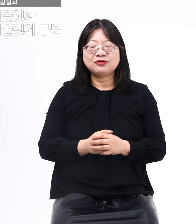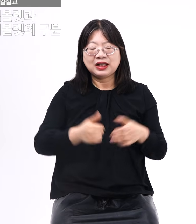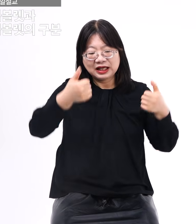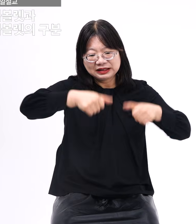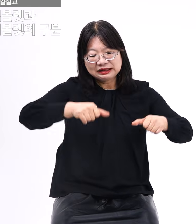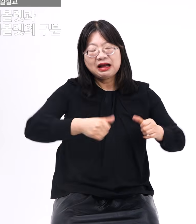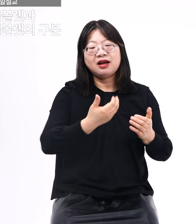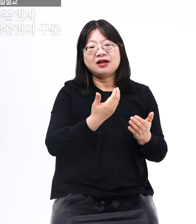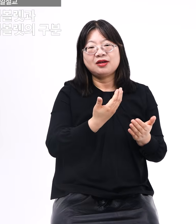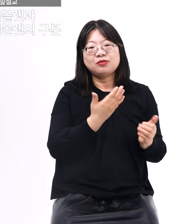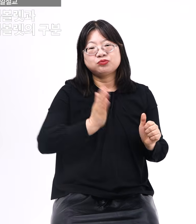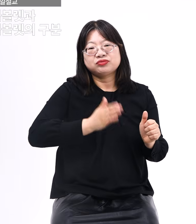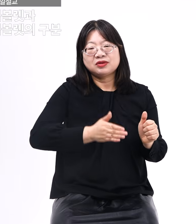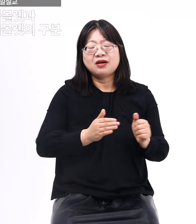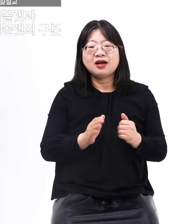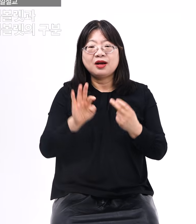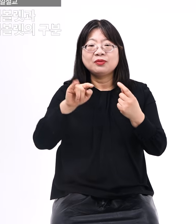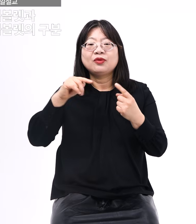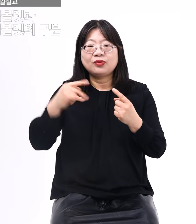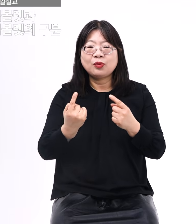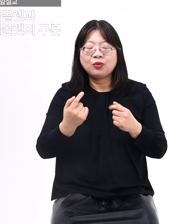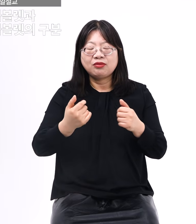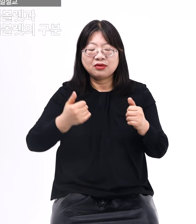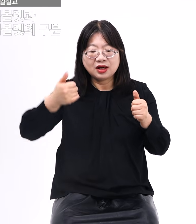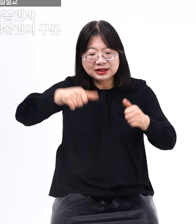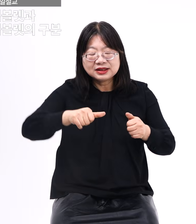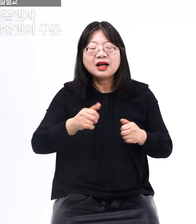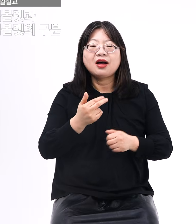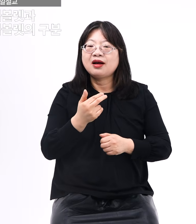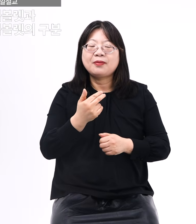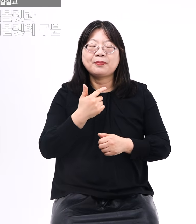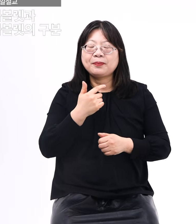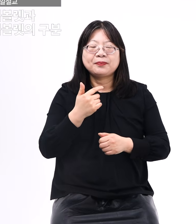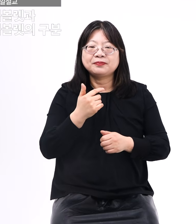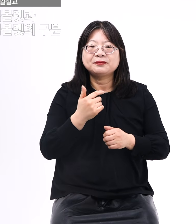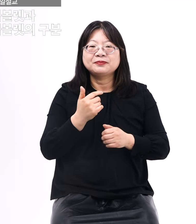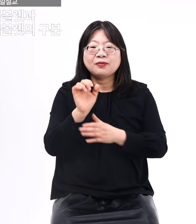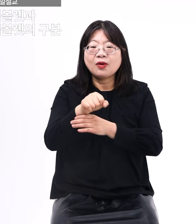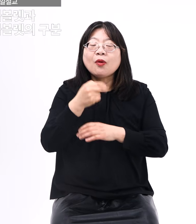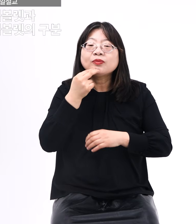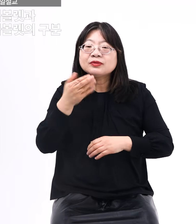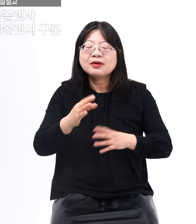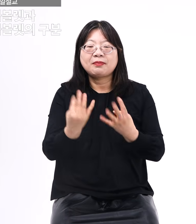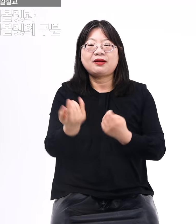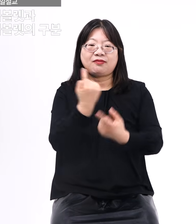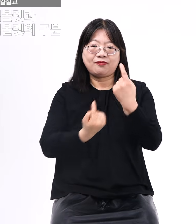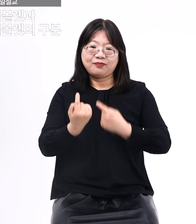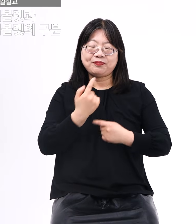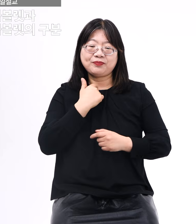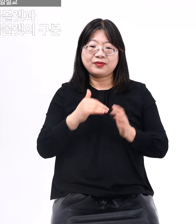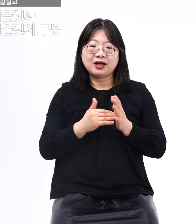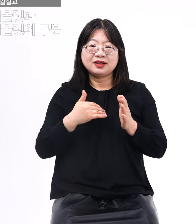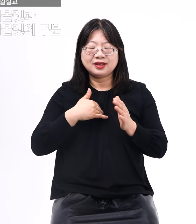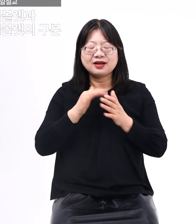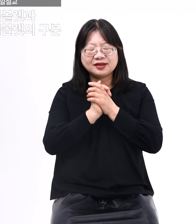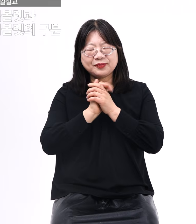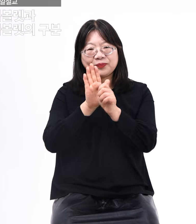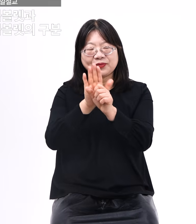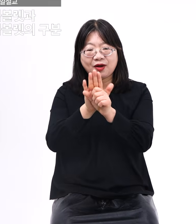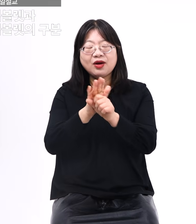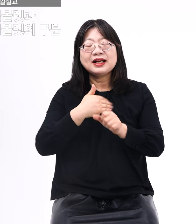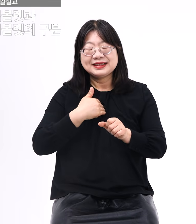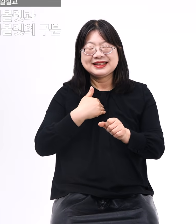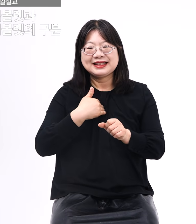거예요. 한 번도 인사를 시킨 적이 없지만 많이들 오세요. 제가 기도해 드릴게요.